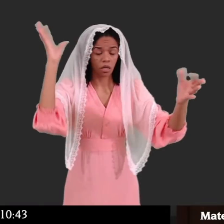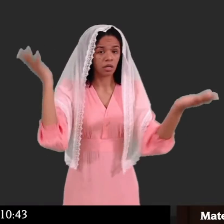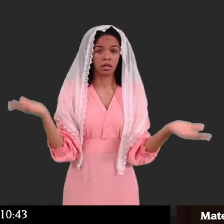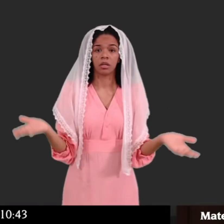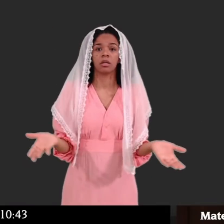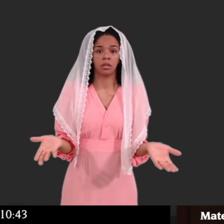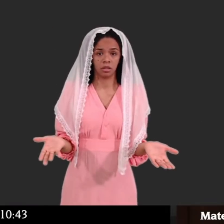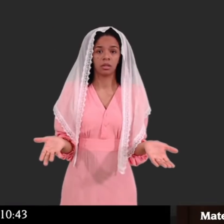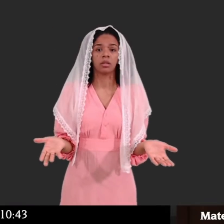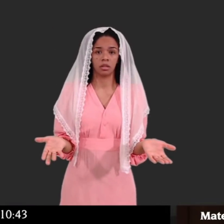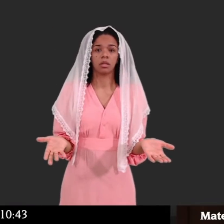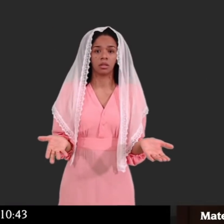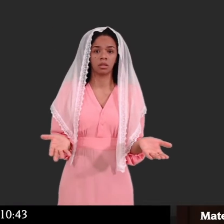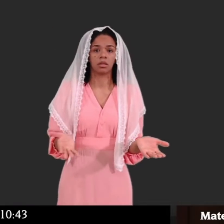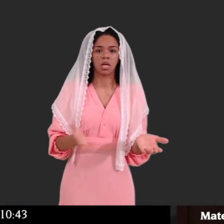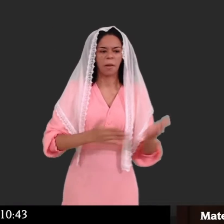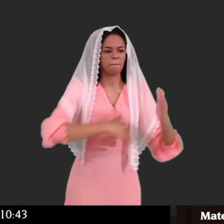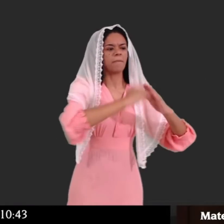Aliás, já leram